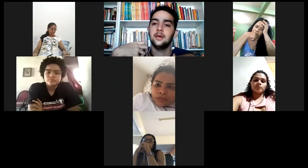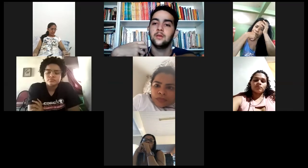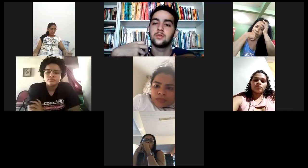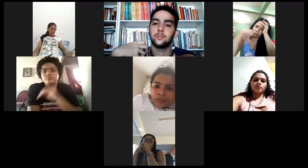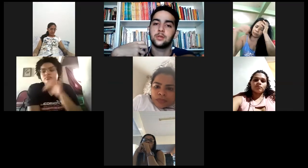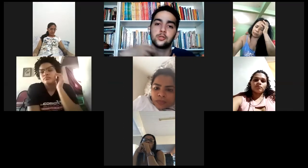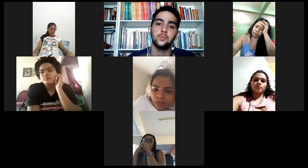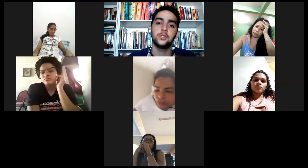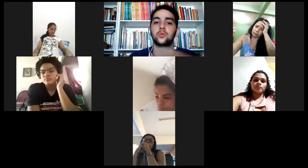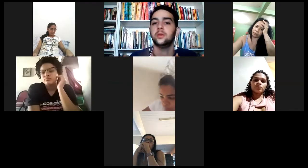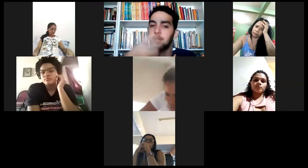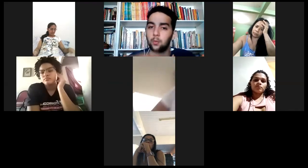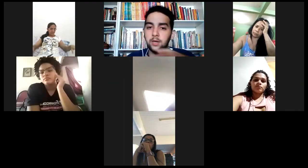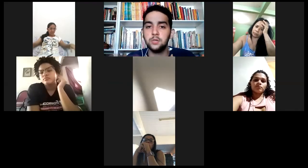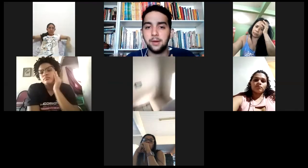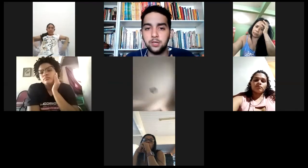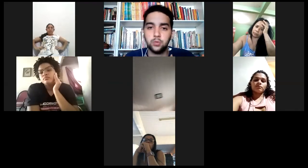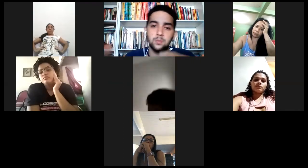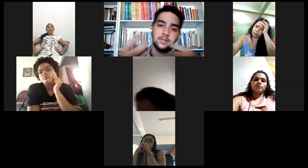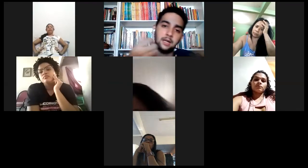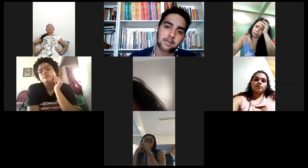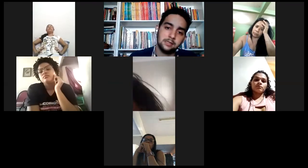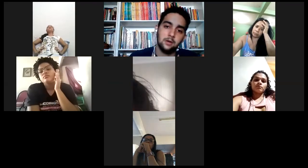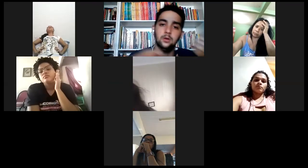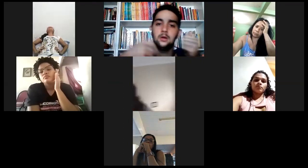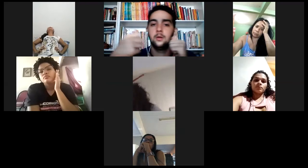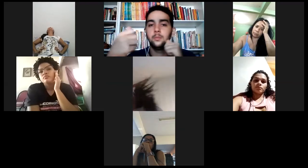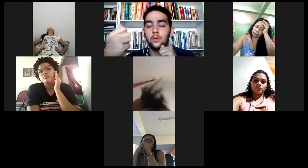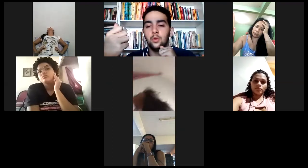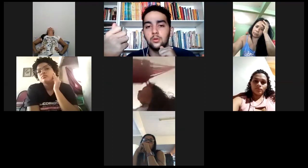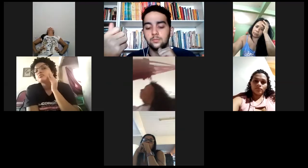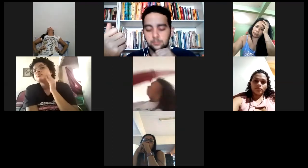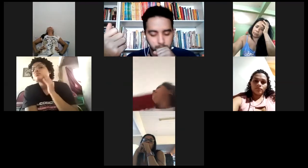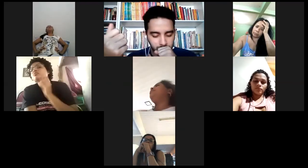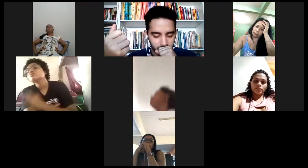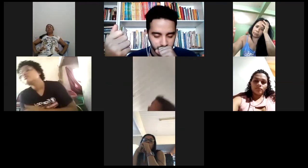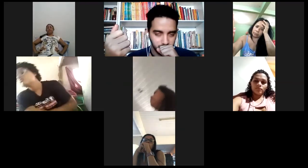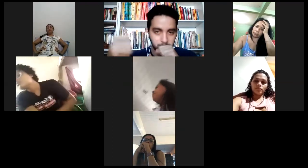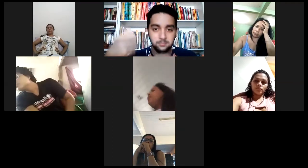que você possa substituir frequentemente uma sinalização por